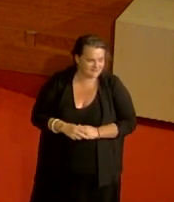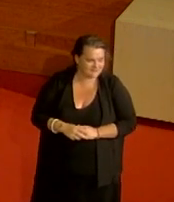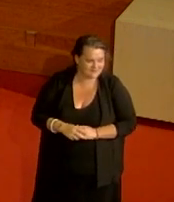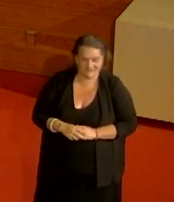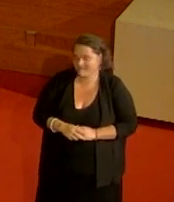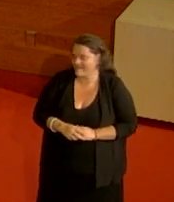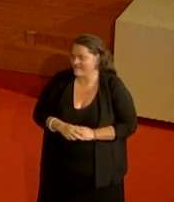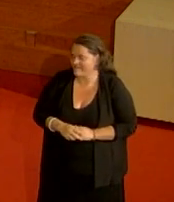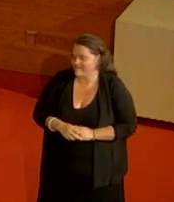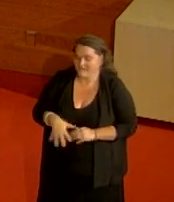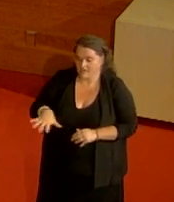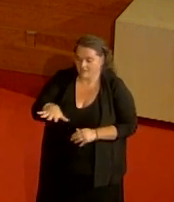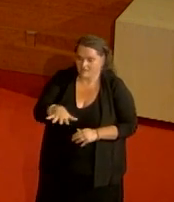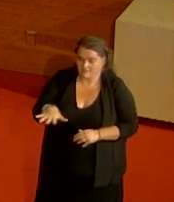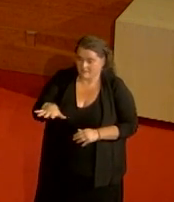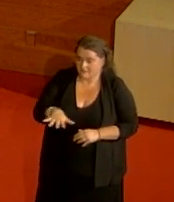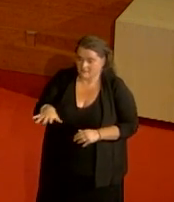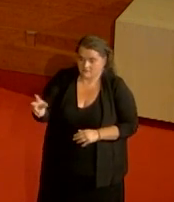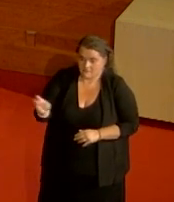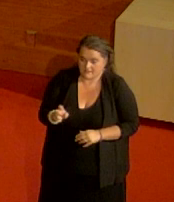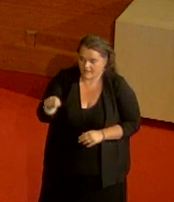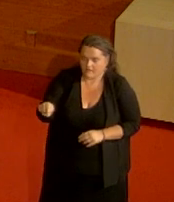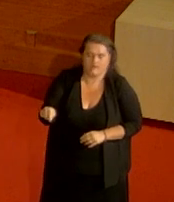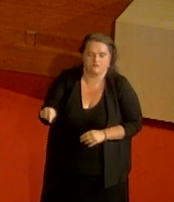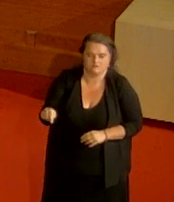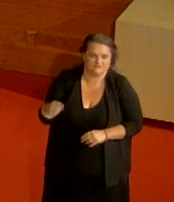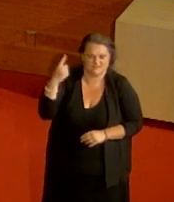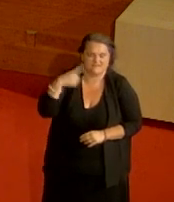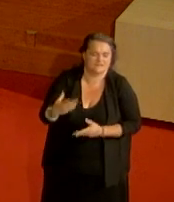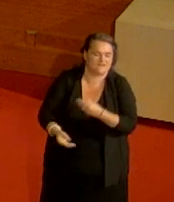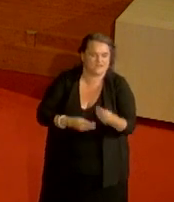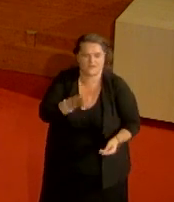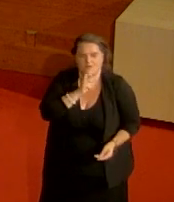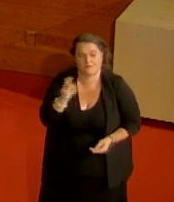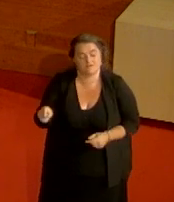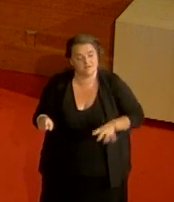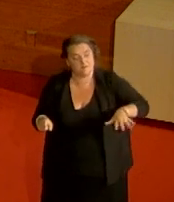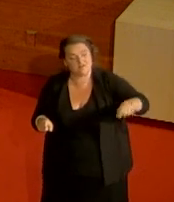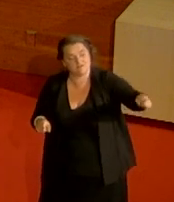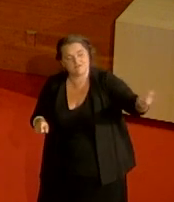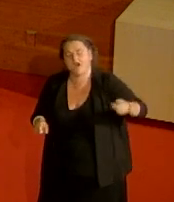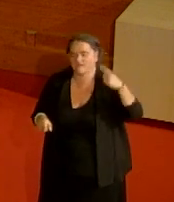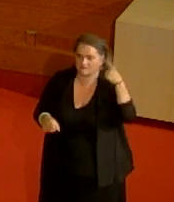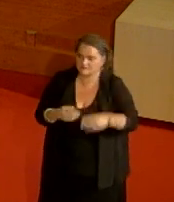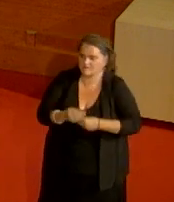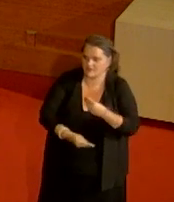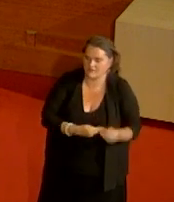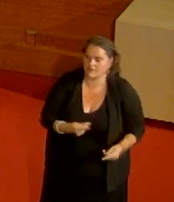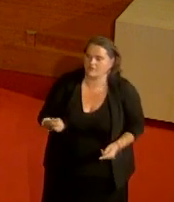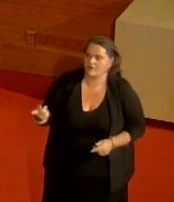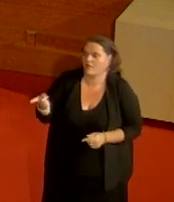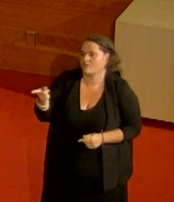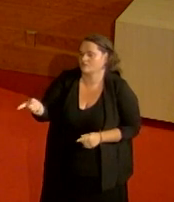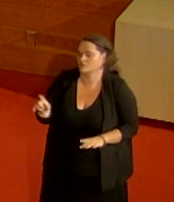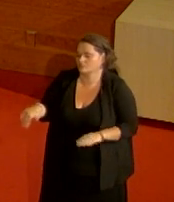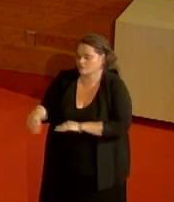viene de este barrio hará determinadas cosas o esta persona que viene de este otro barrio hará estas otras O como su código postal es este